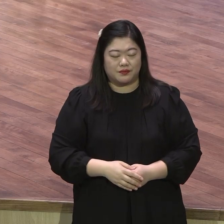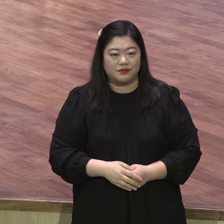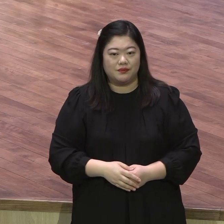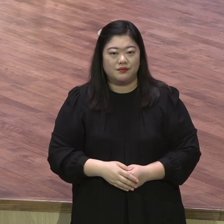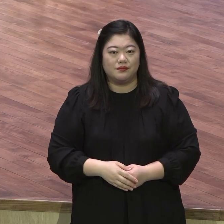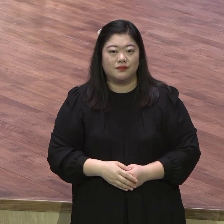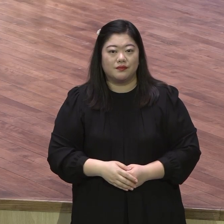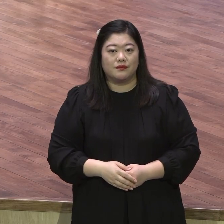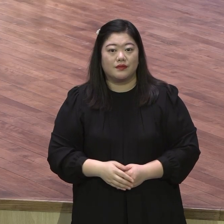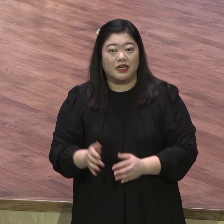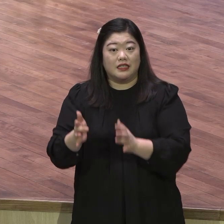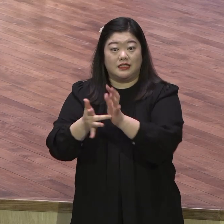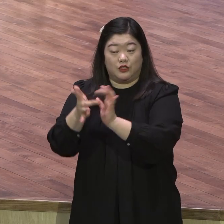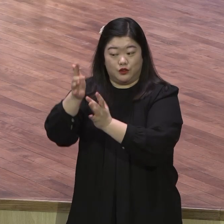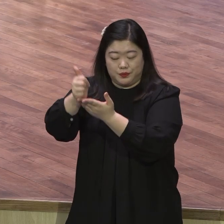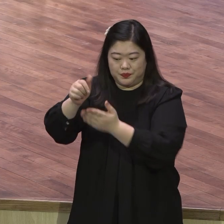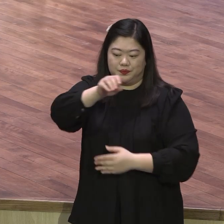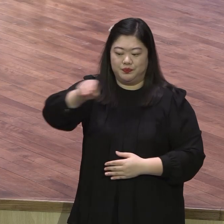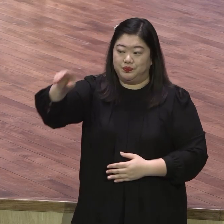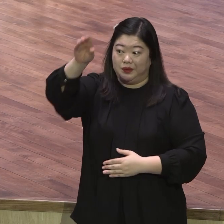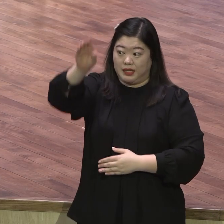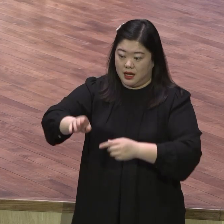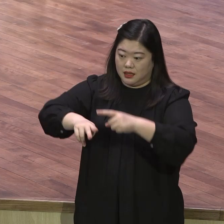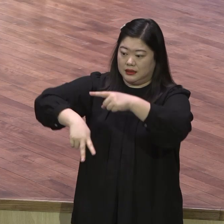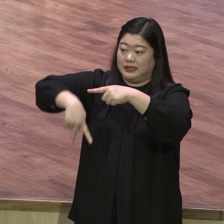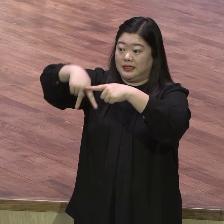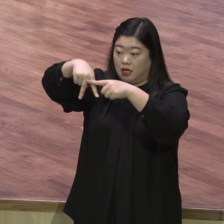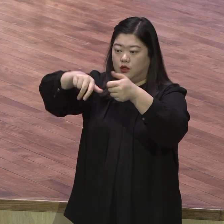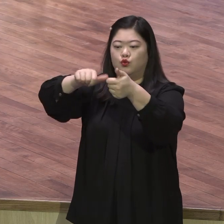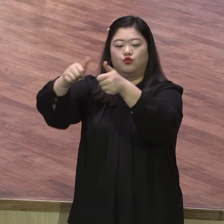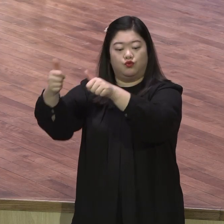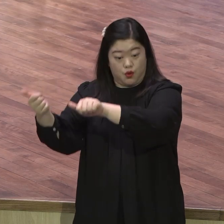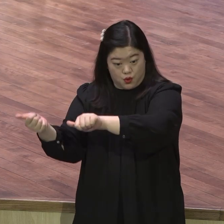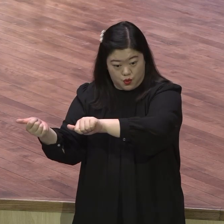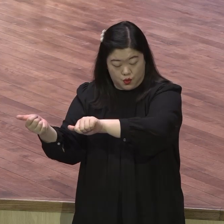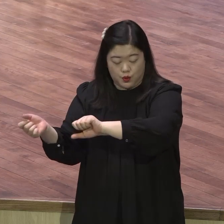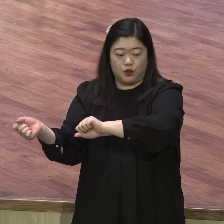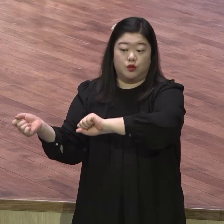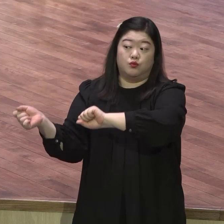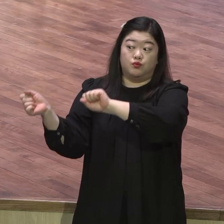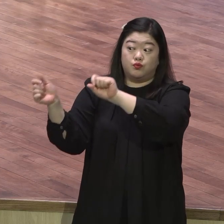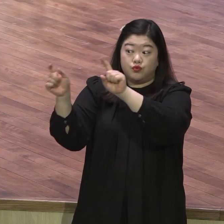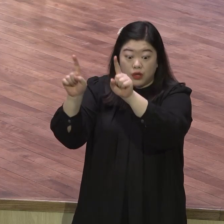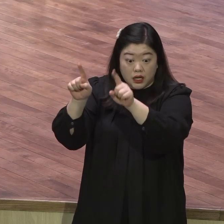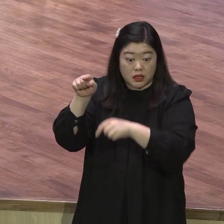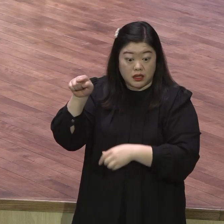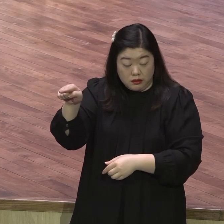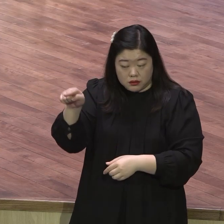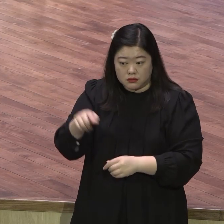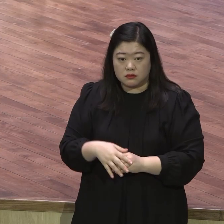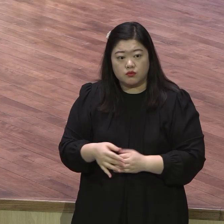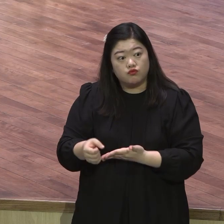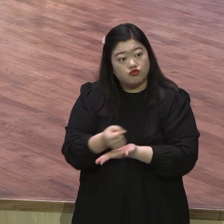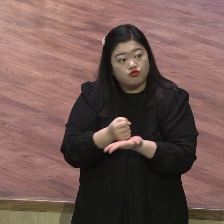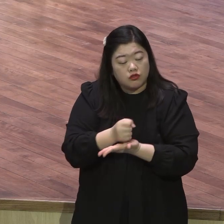예수님이 십자가 대속의 죽음의 자리로 나아가시고 부활하시는 것은 다른 일이 아니에요.